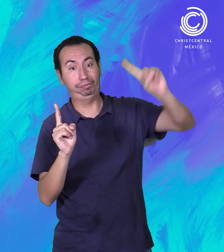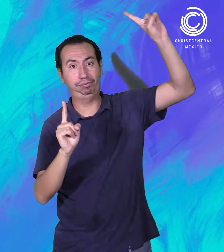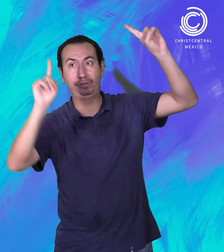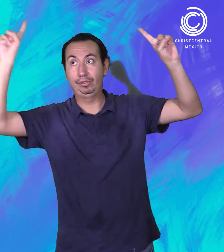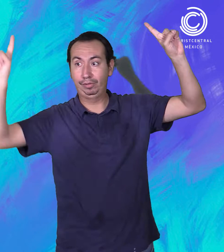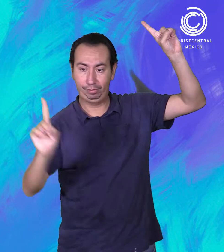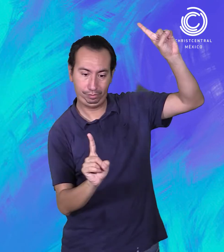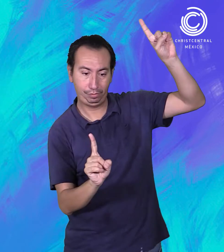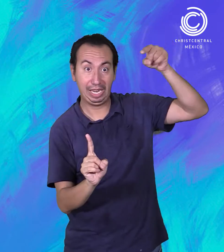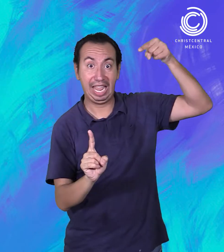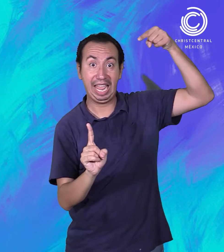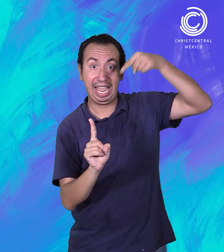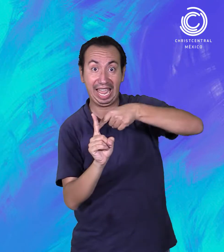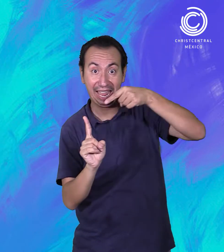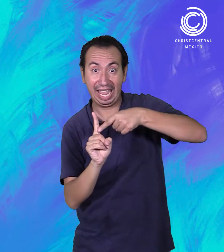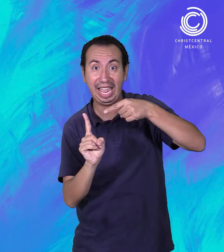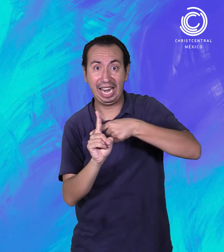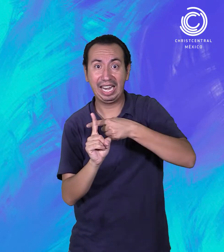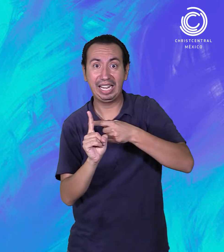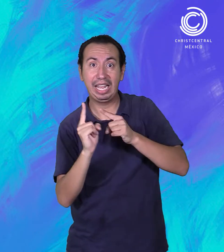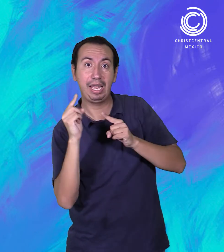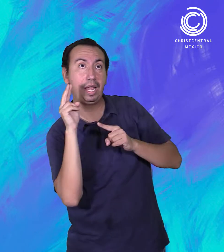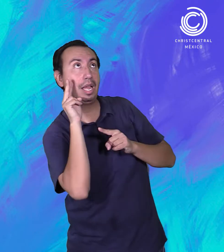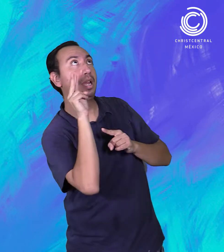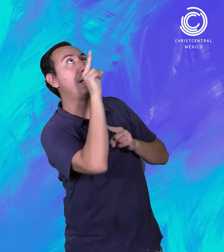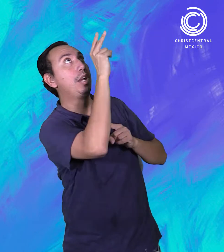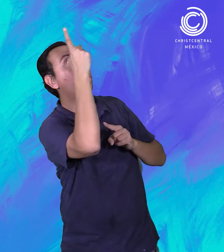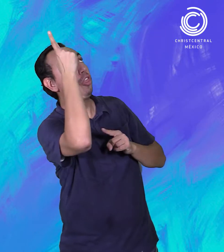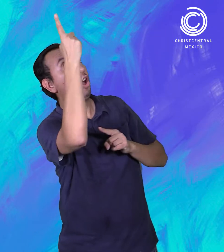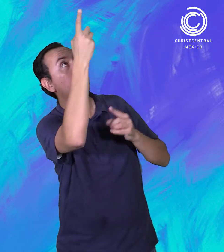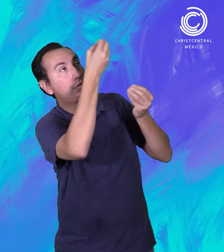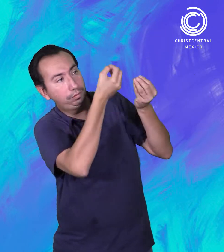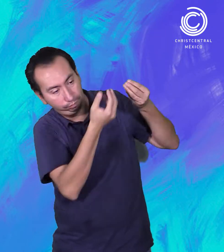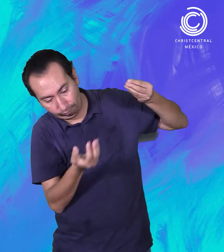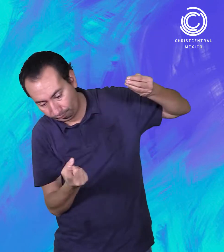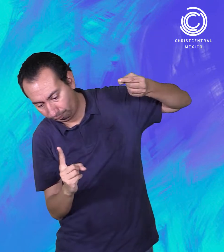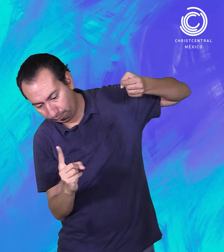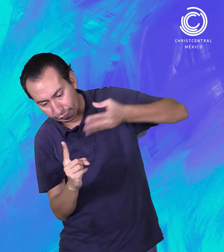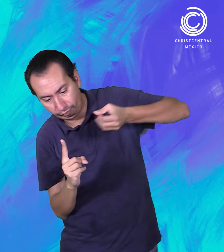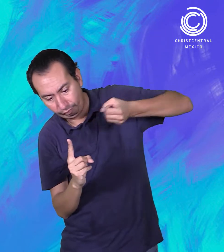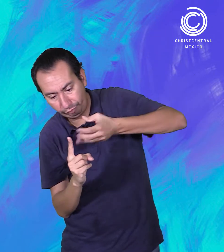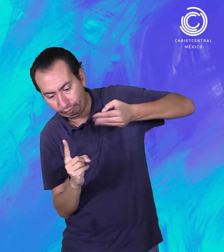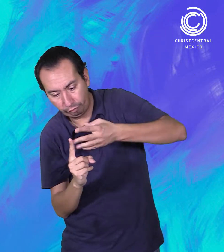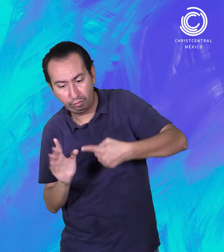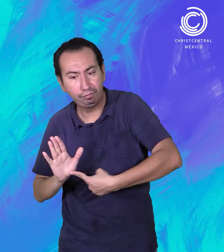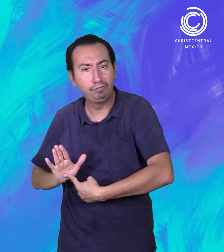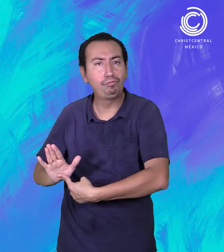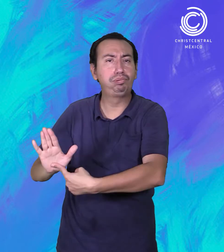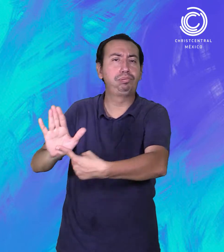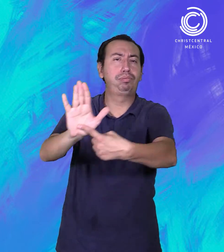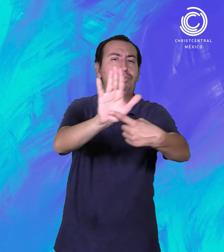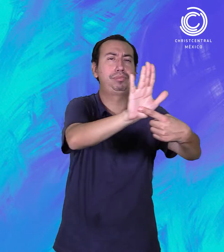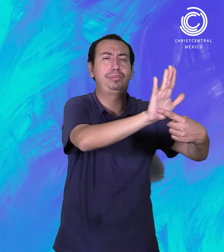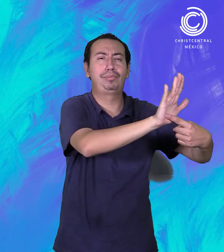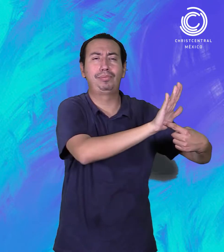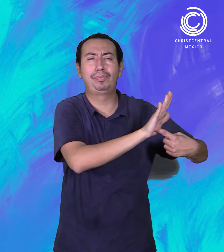hablará por su propia cuenta, sino que hablará todo lo que oyere y os lo hará saber, y hará saber las cosas